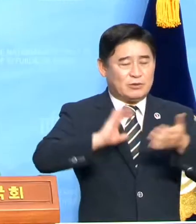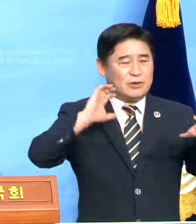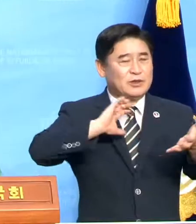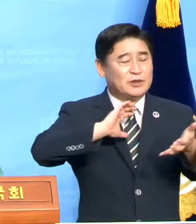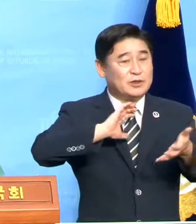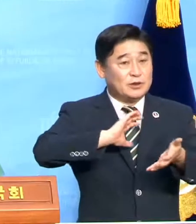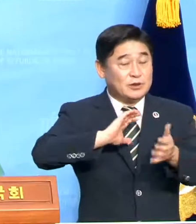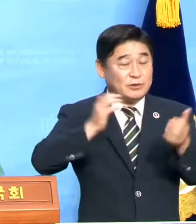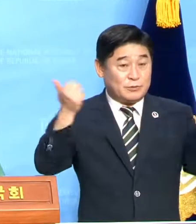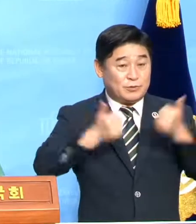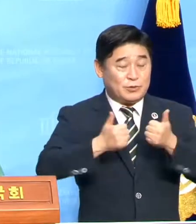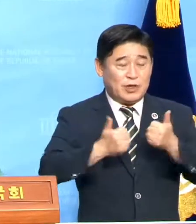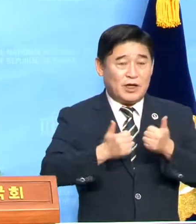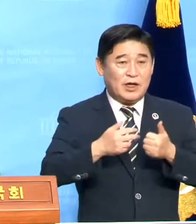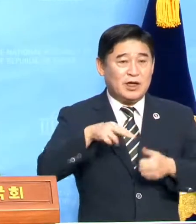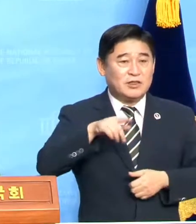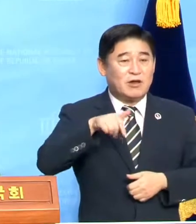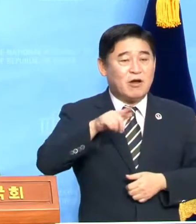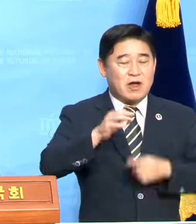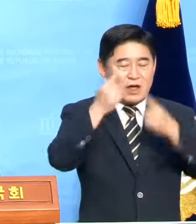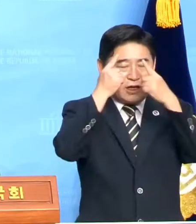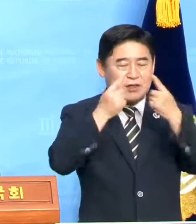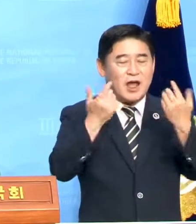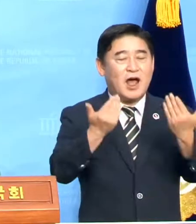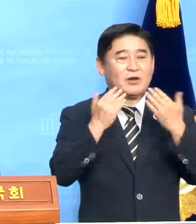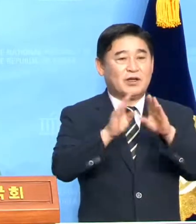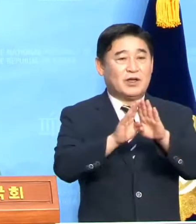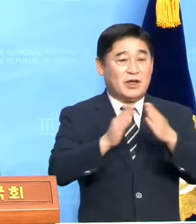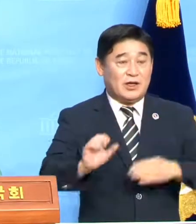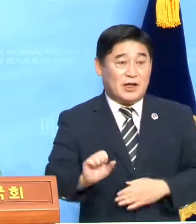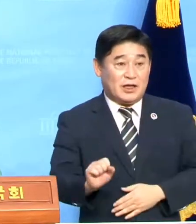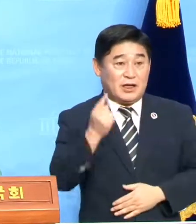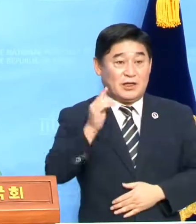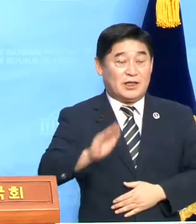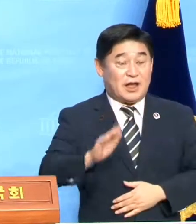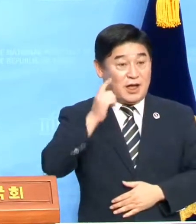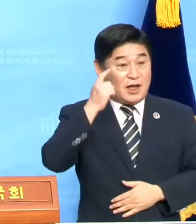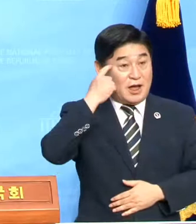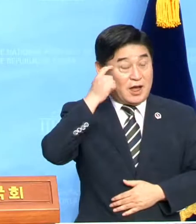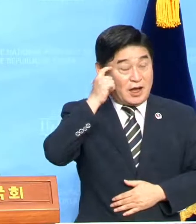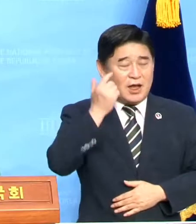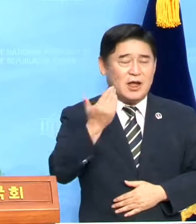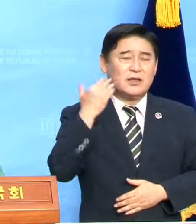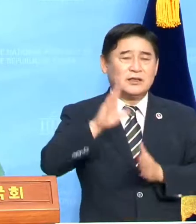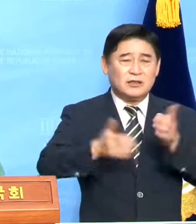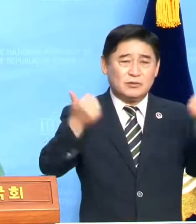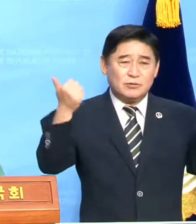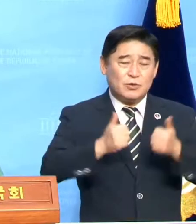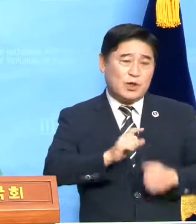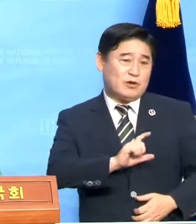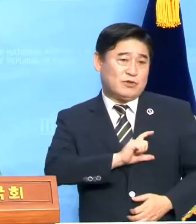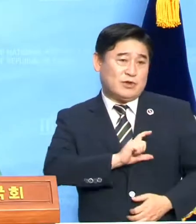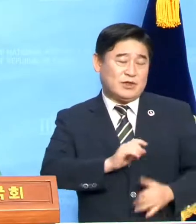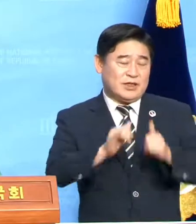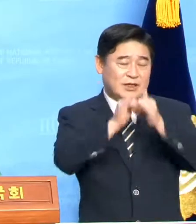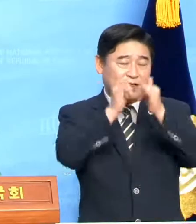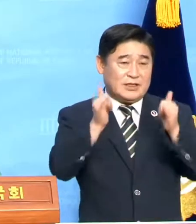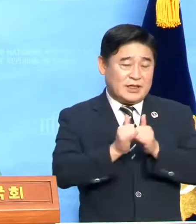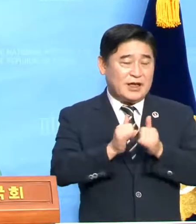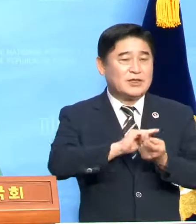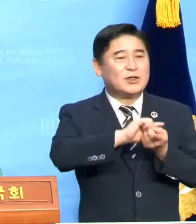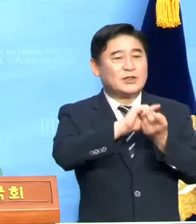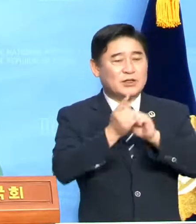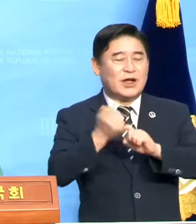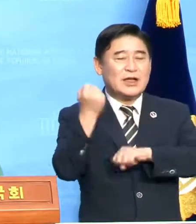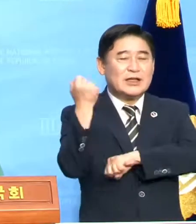서강대에서 2016년 7월에 열린 것이 계기가 되었다고 생각합니다 당시 총회 주제는 사회적 생태적 전환과